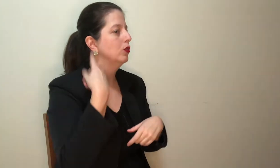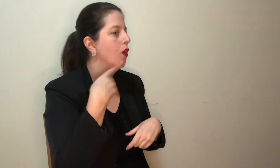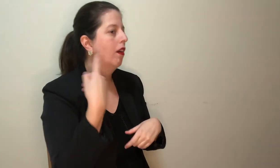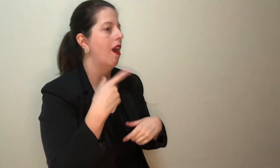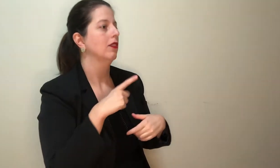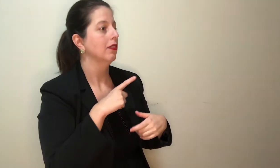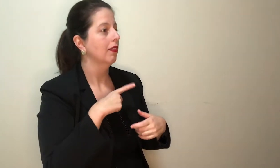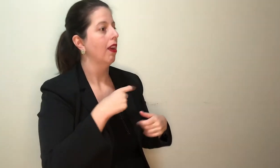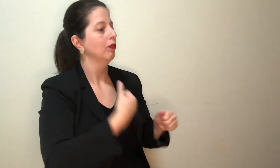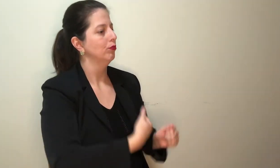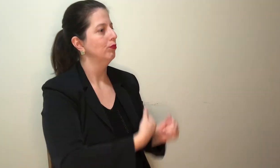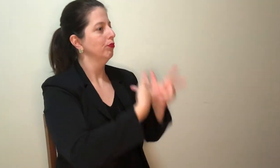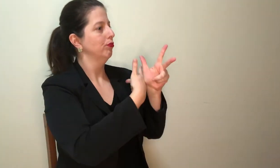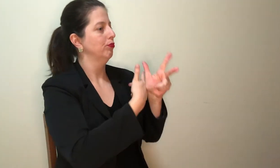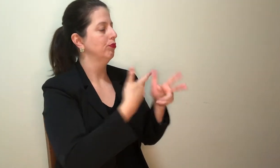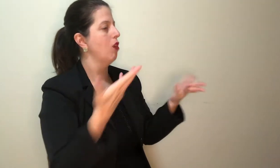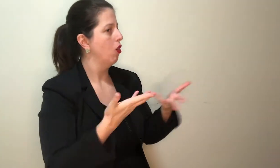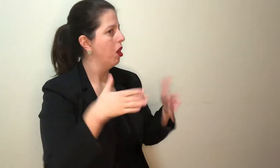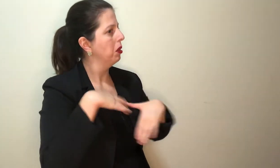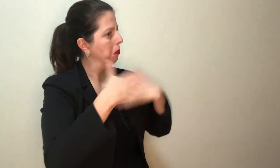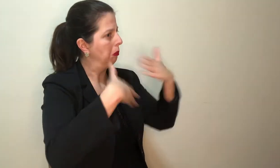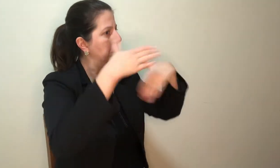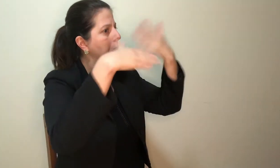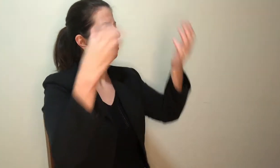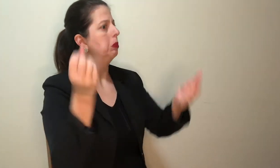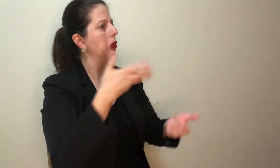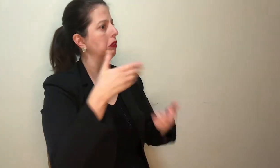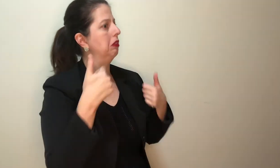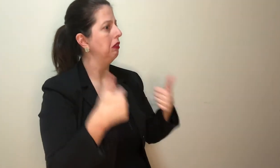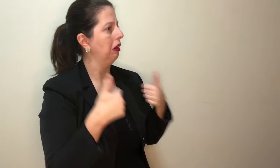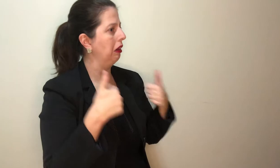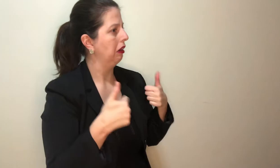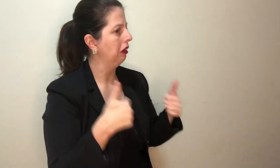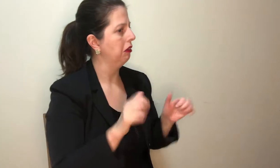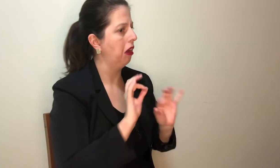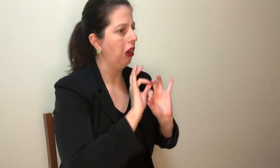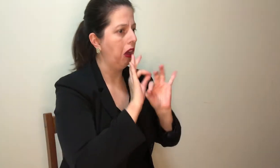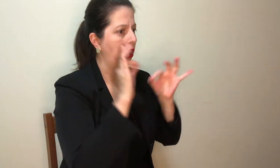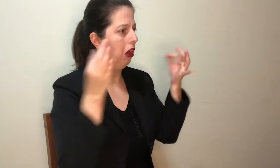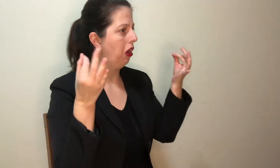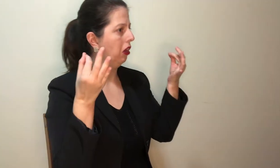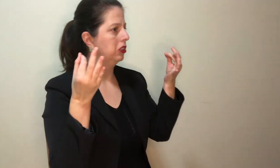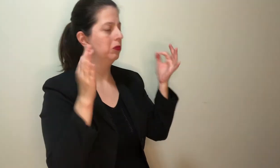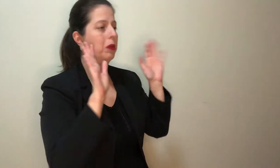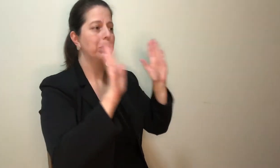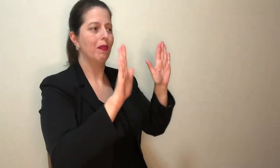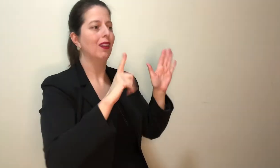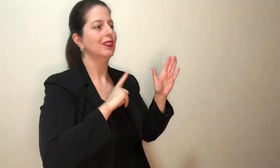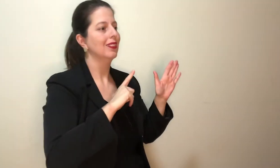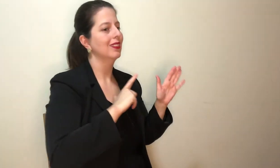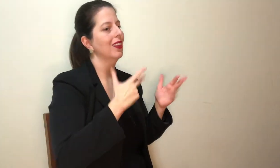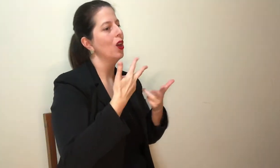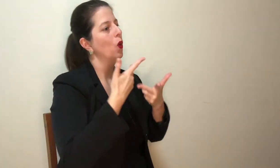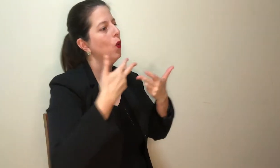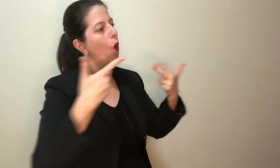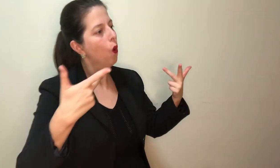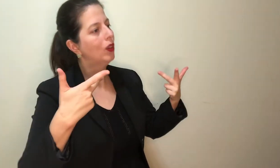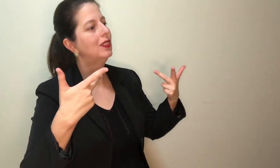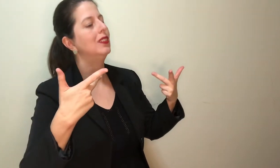melhora muito. Só que tem algumas coisas que a gente precisa ler e escrever em português.